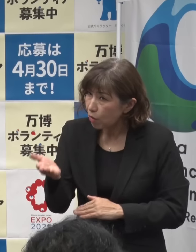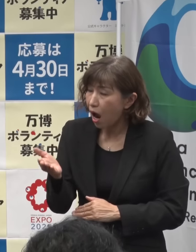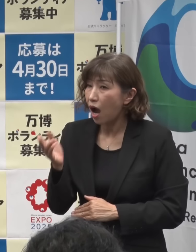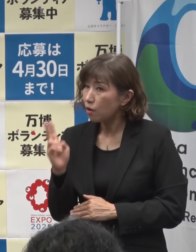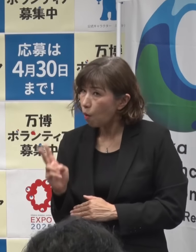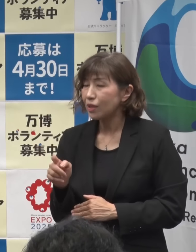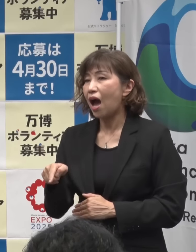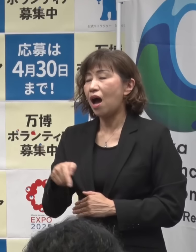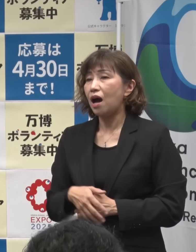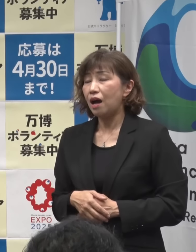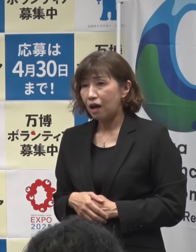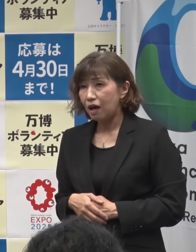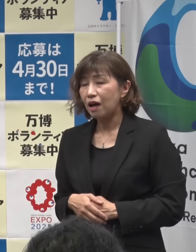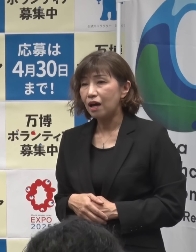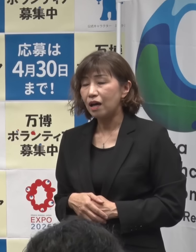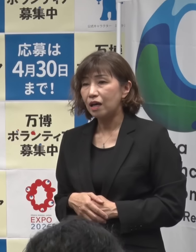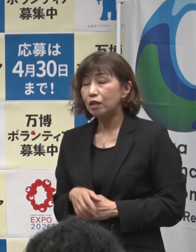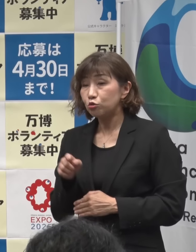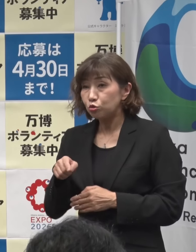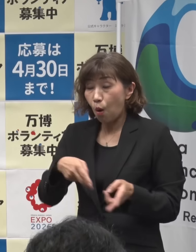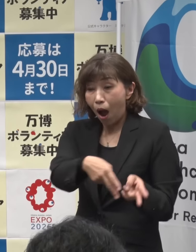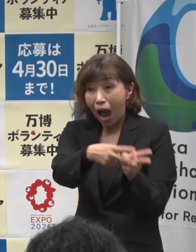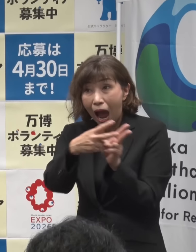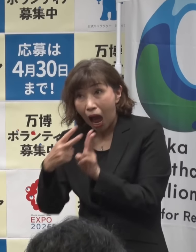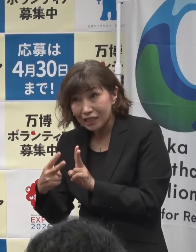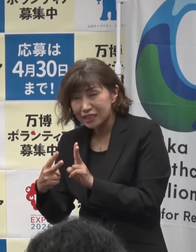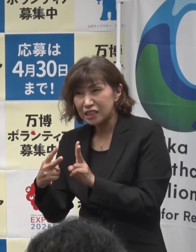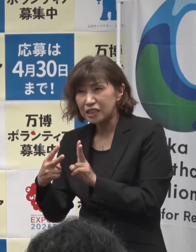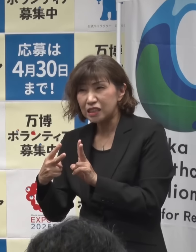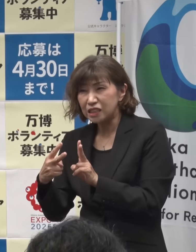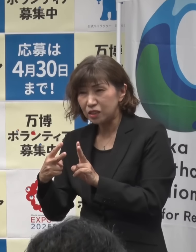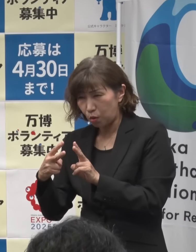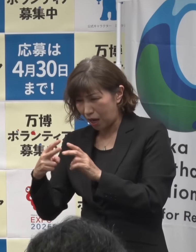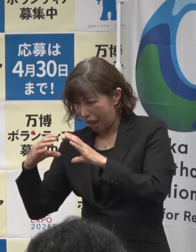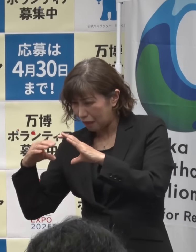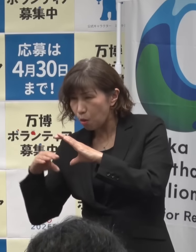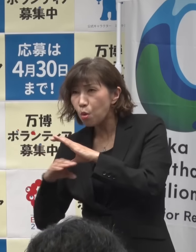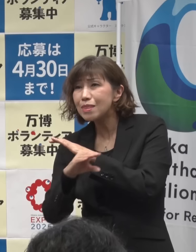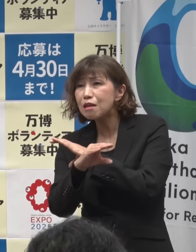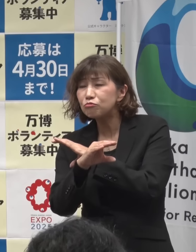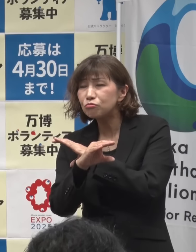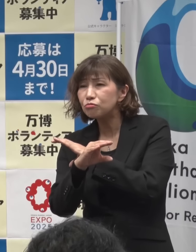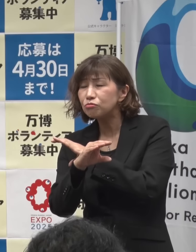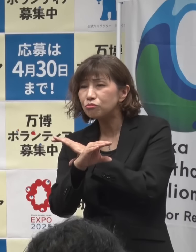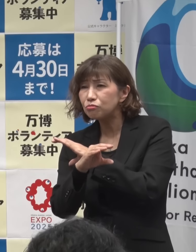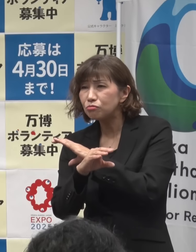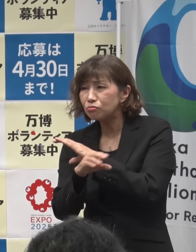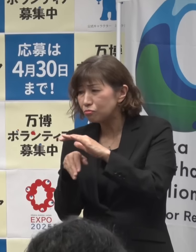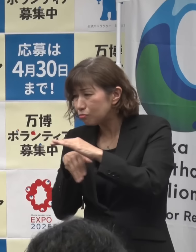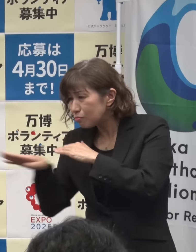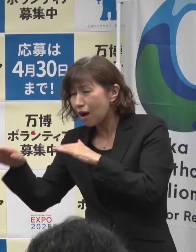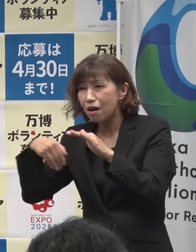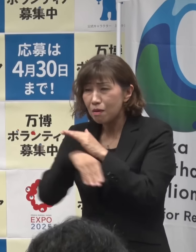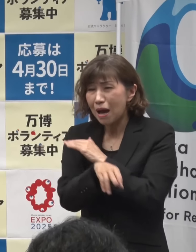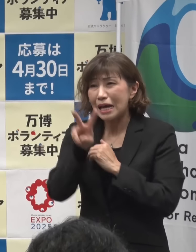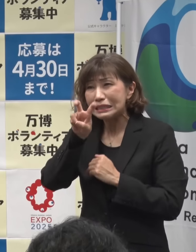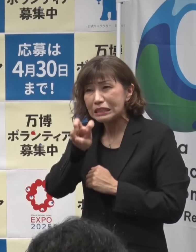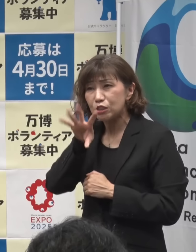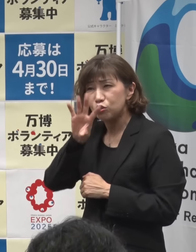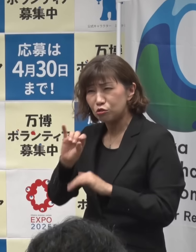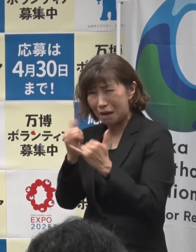結局その橋とですねトンネルを伝って20万人を逃がす、まあ、ピーク時ですよね、20万人超を逃が